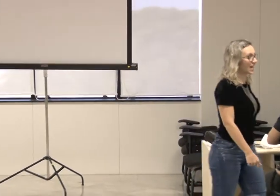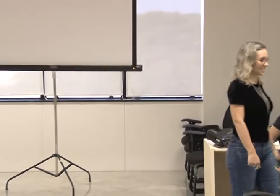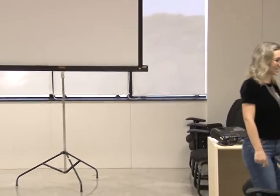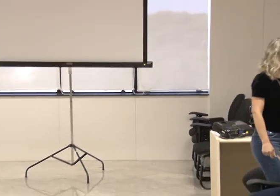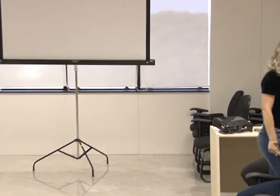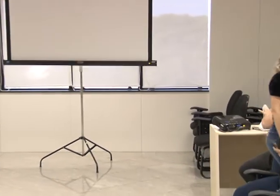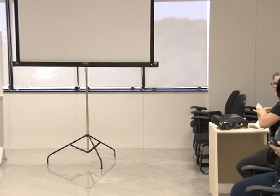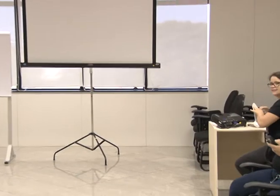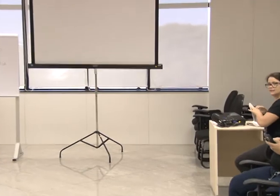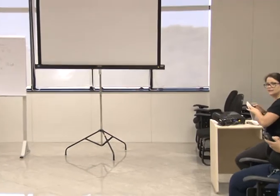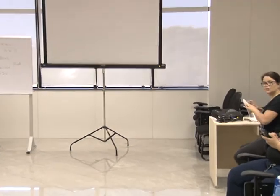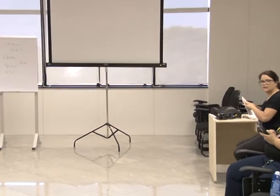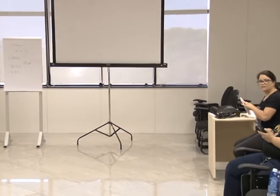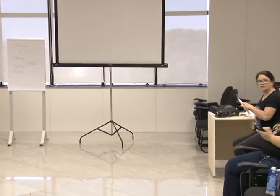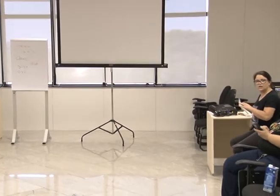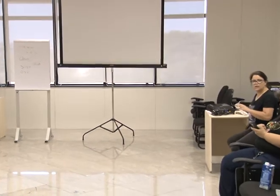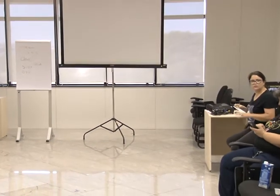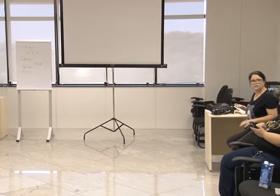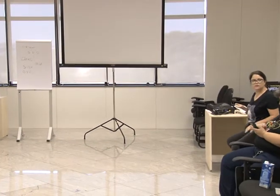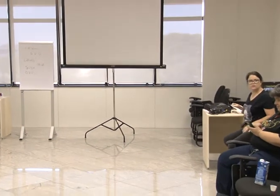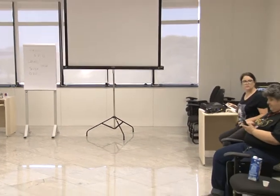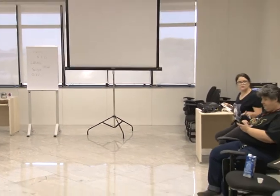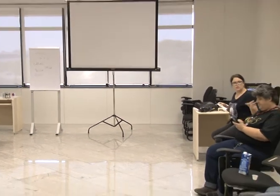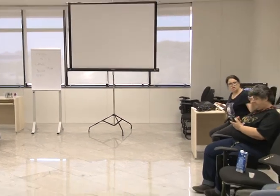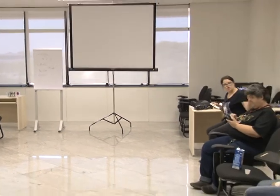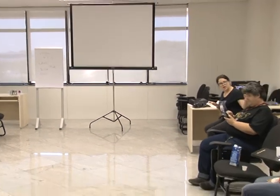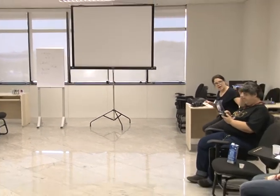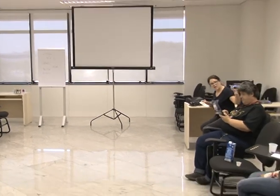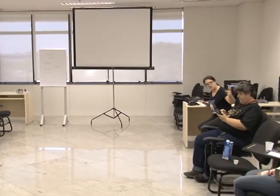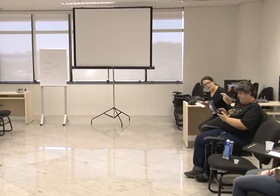Quem mais? Quem tá faltando? Já.